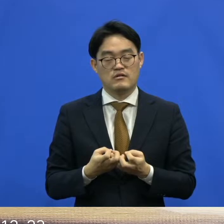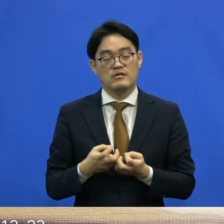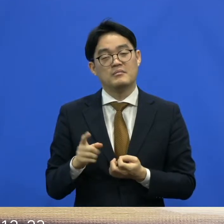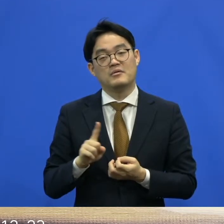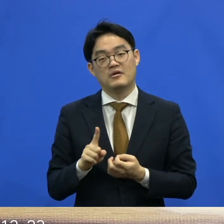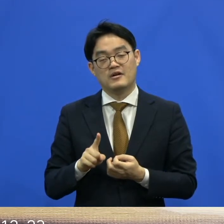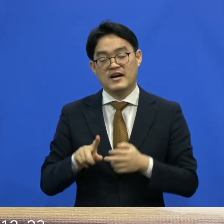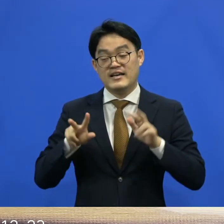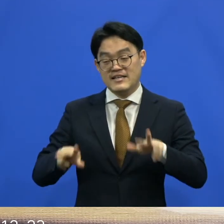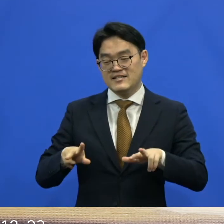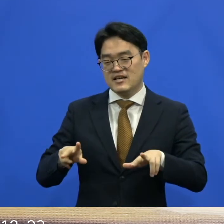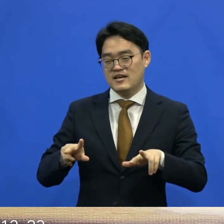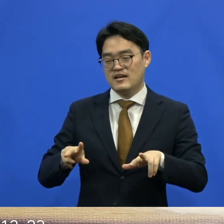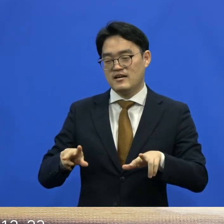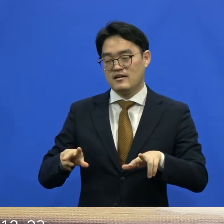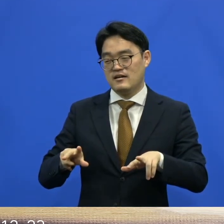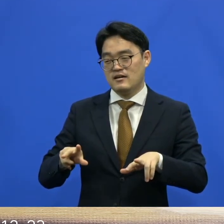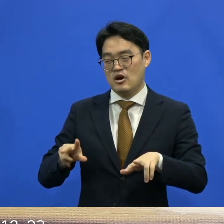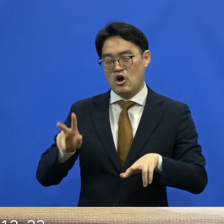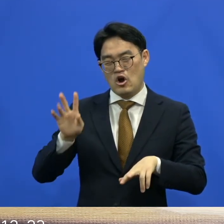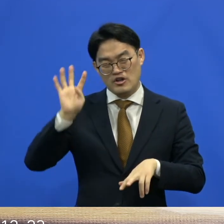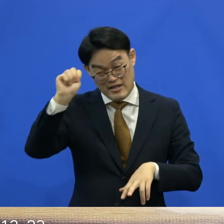곧 언젠가